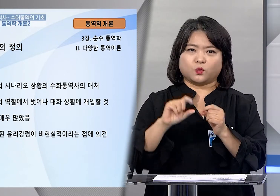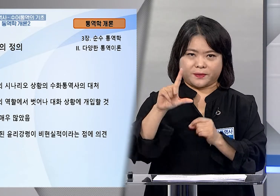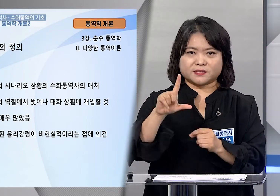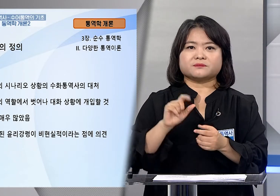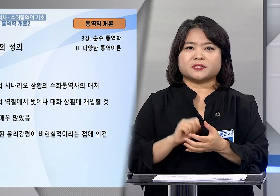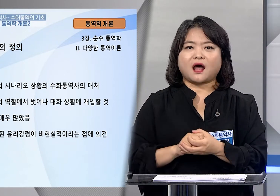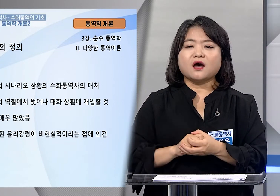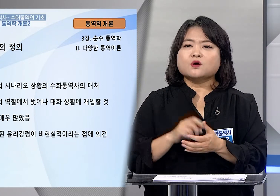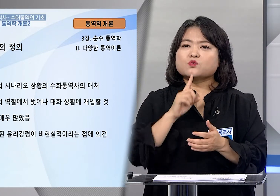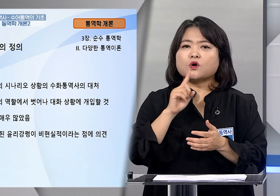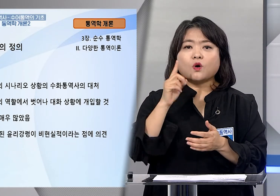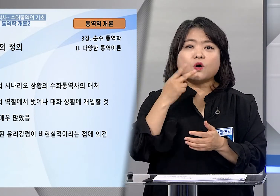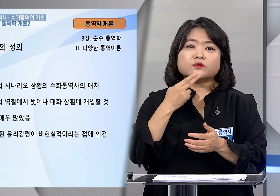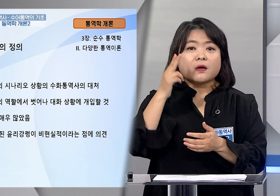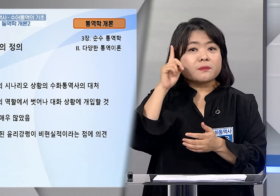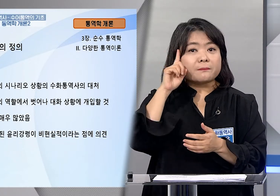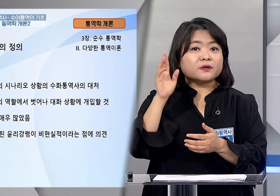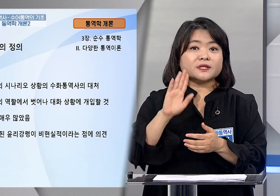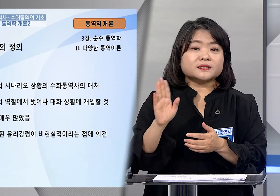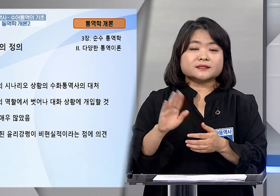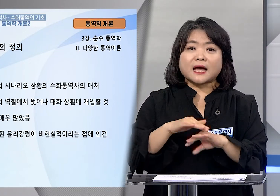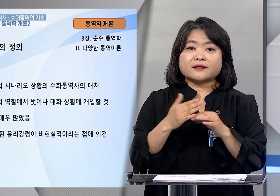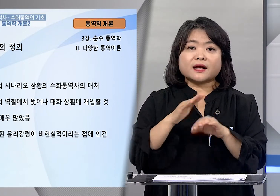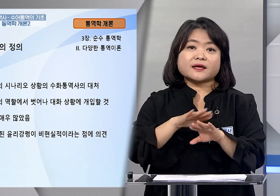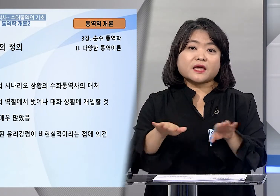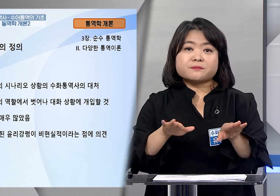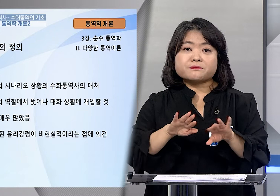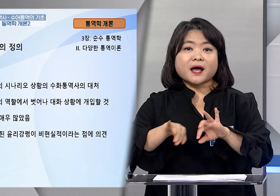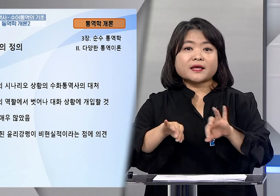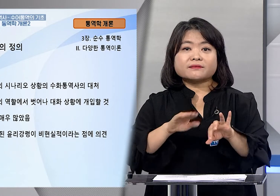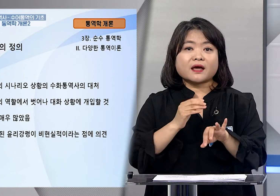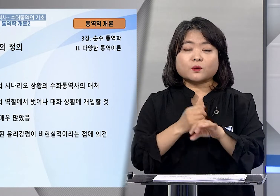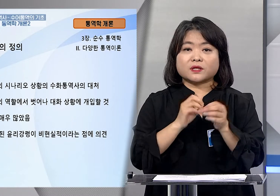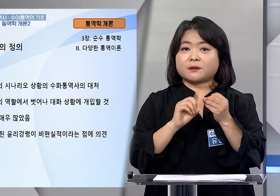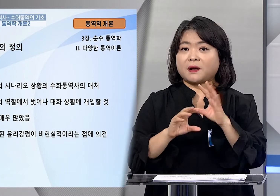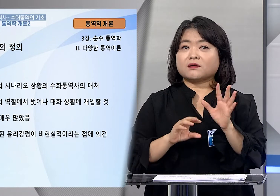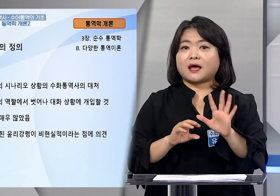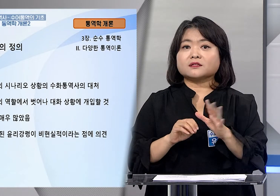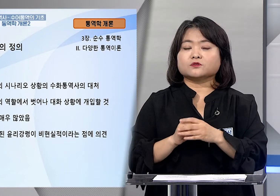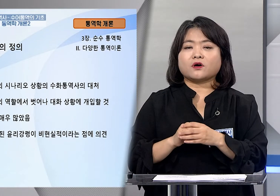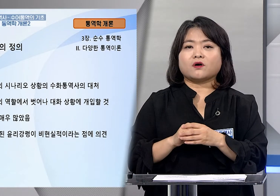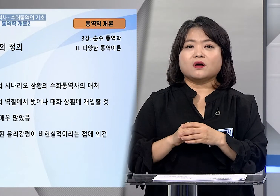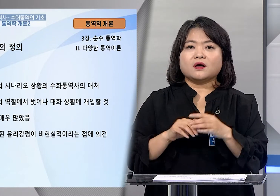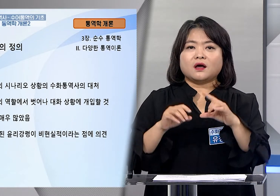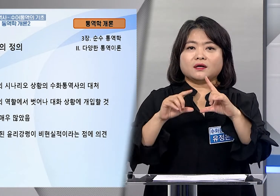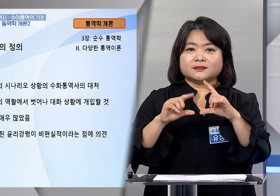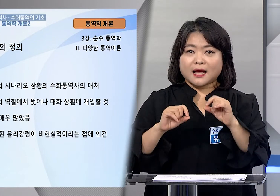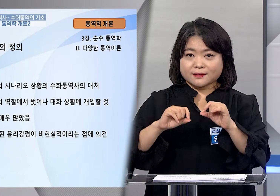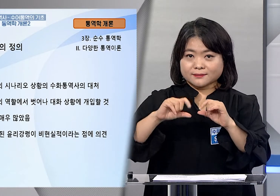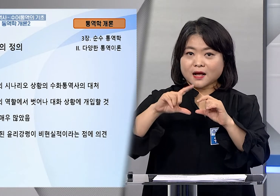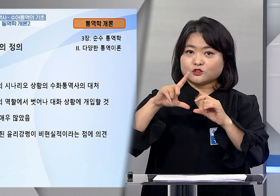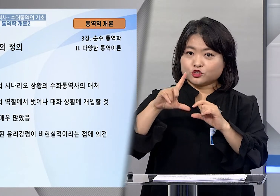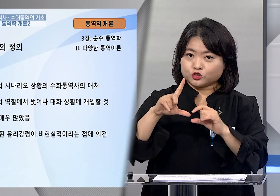높았습니다. 물론 100% 다 내가 개입하겠다라고 대답한 건 아니고요. 상당수,